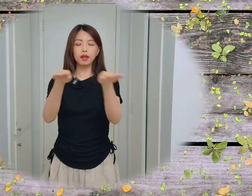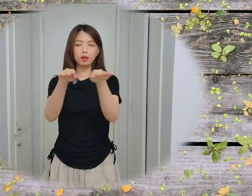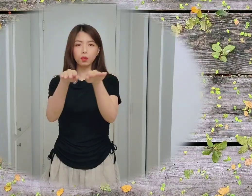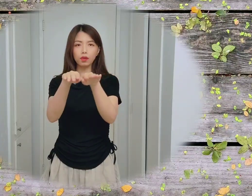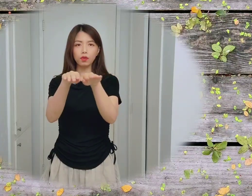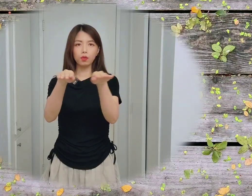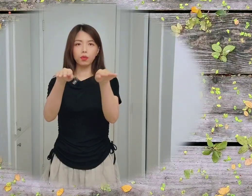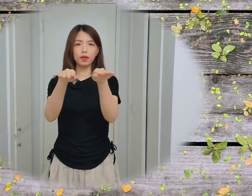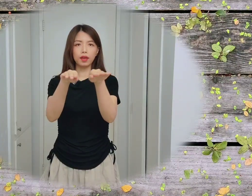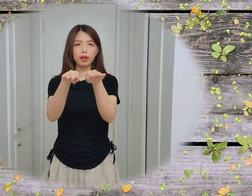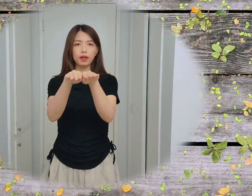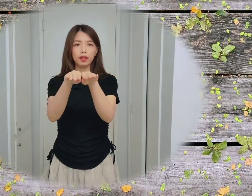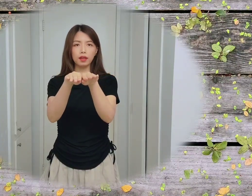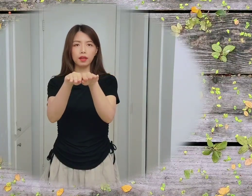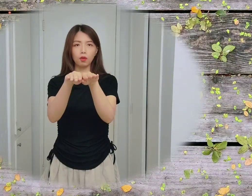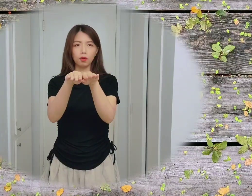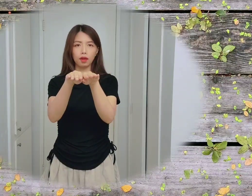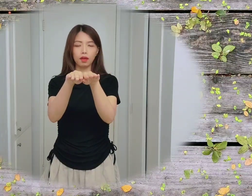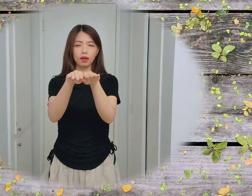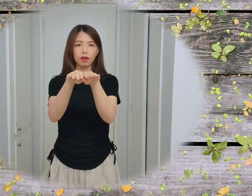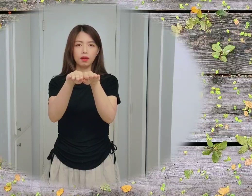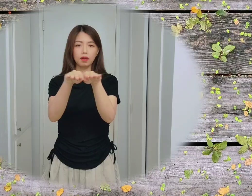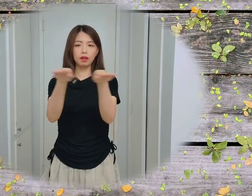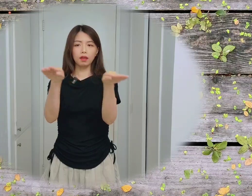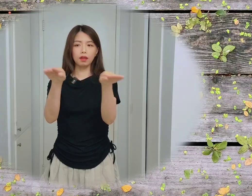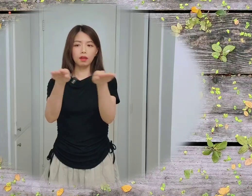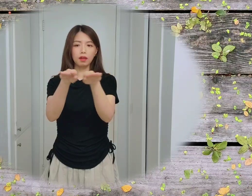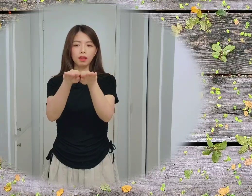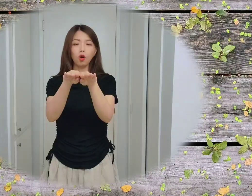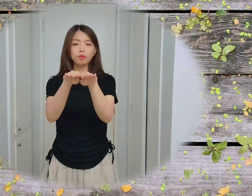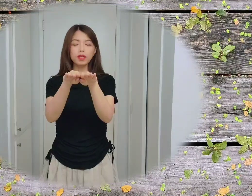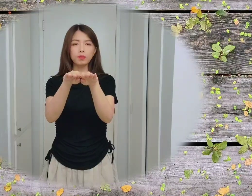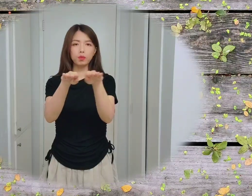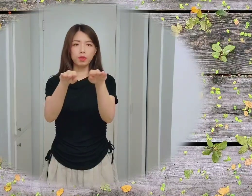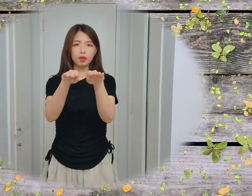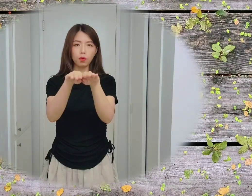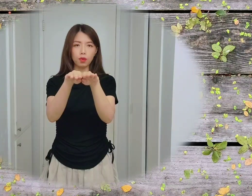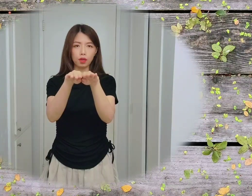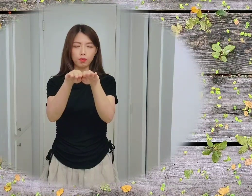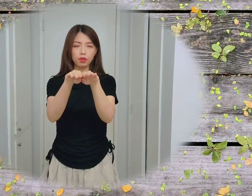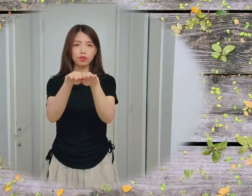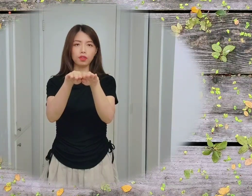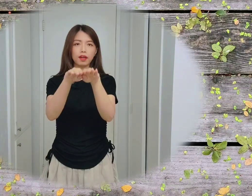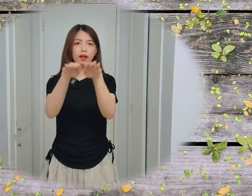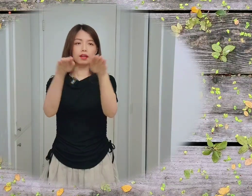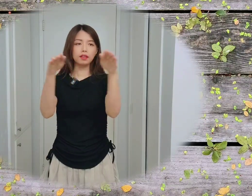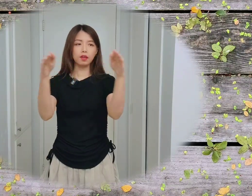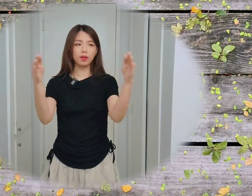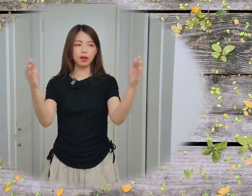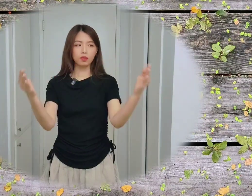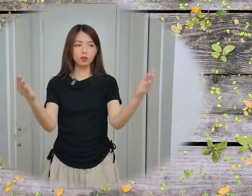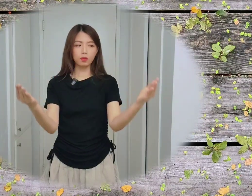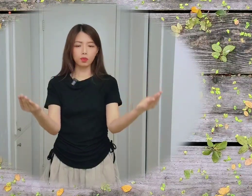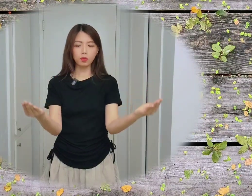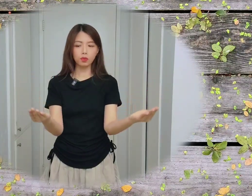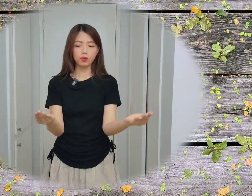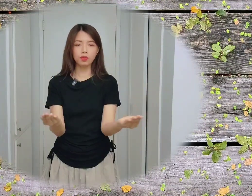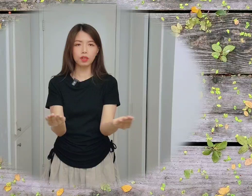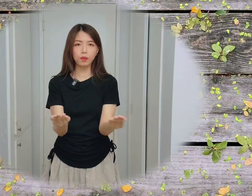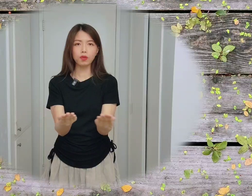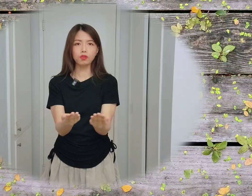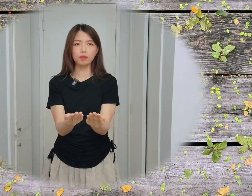되는데 손등이 위로 보이게 이렇게 검지 있는 부분을 서로 이렇게 붙여주셨다가 그대로